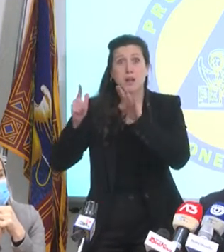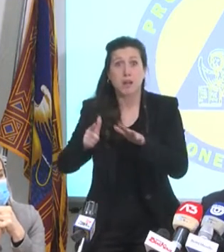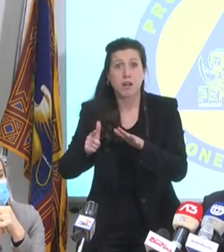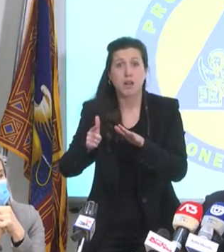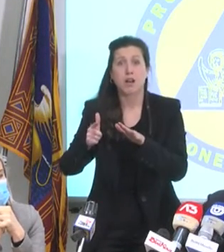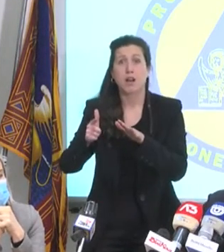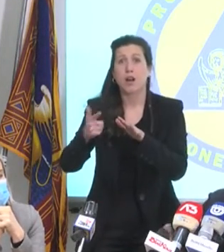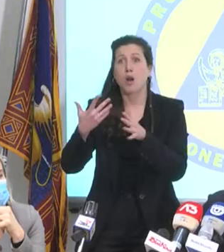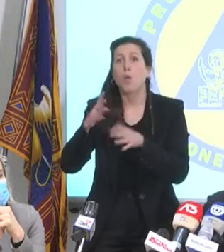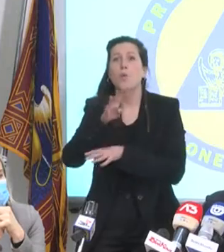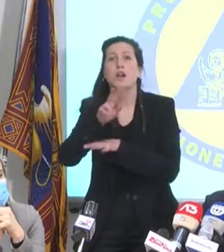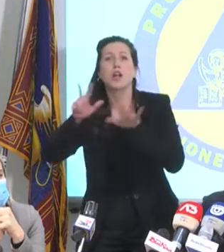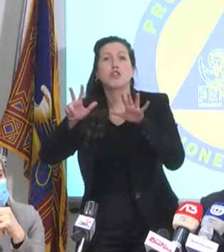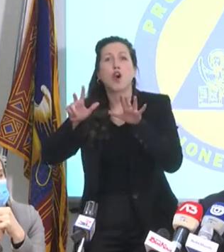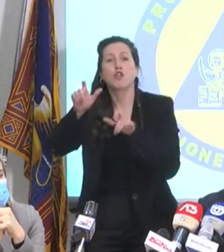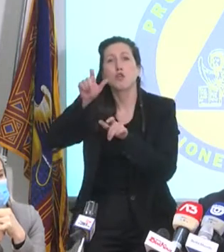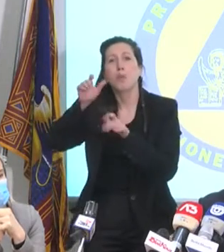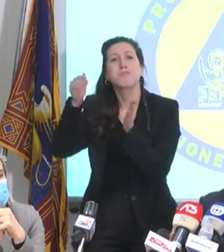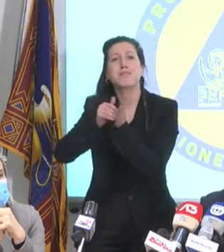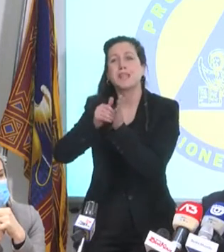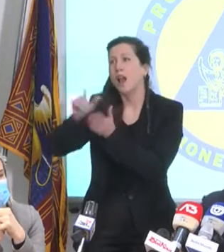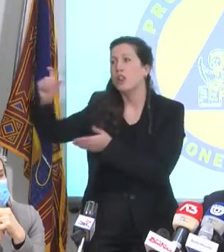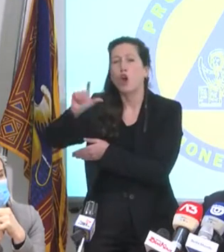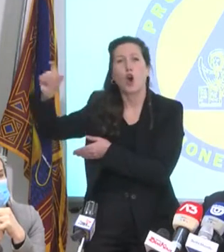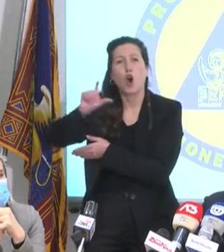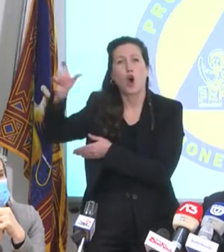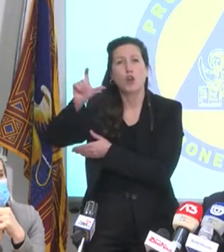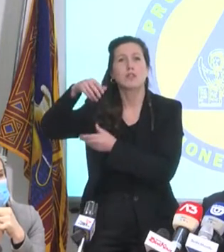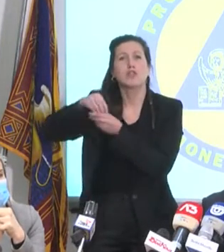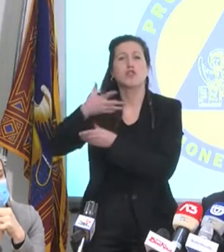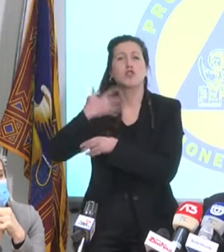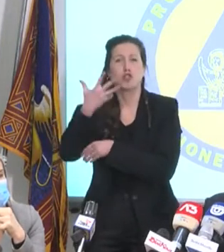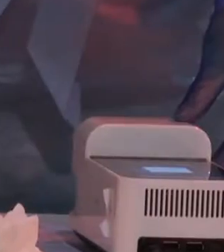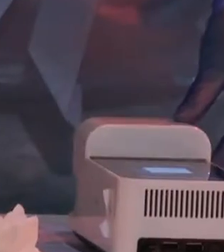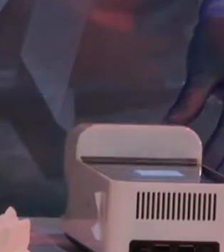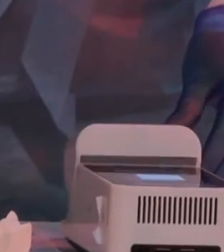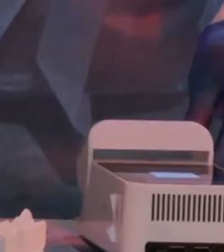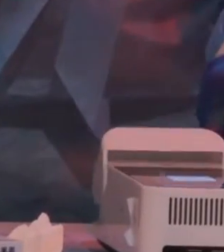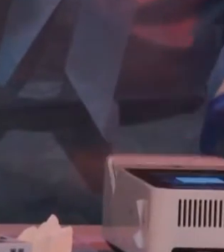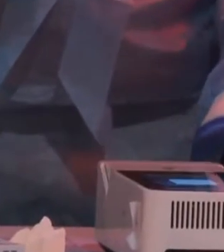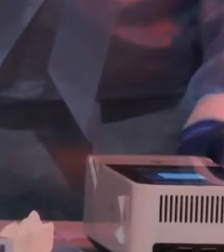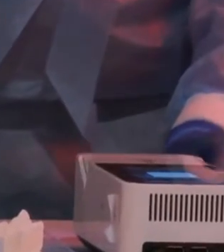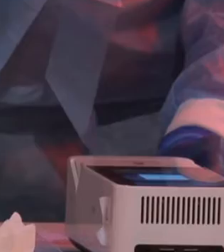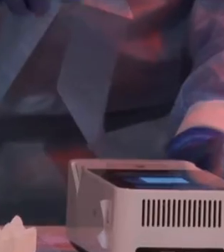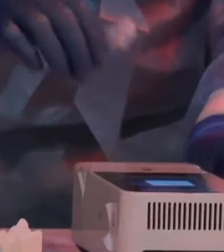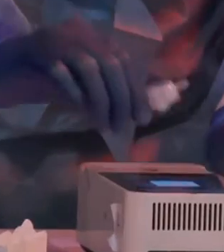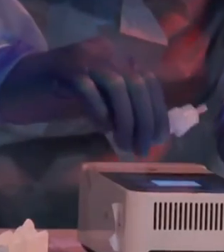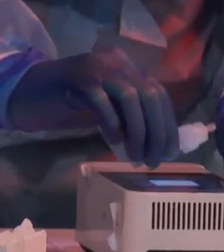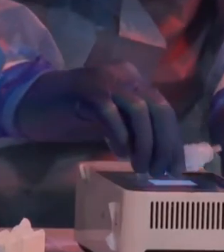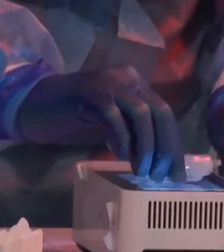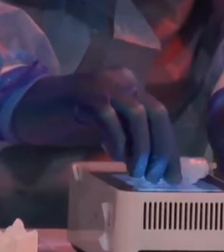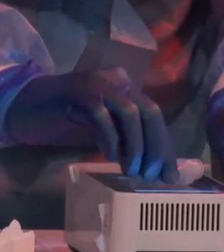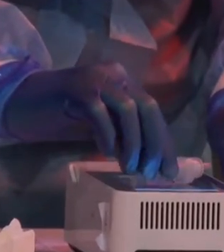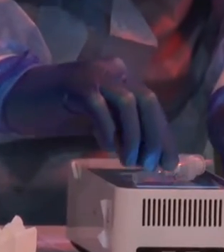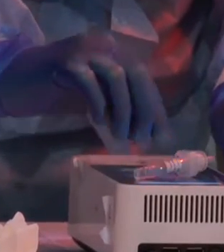mila a 6 non mi arrivano a dosi del programma non si vaccina la regione impara il presidente non ha